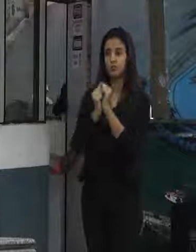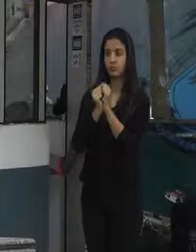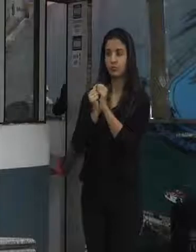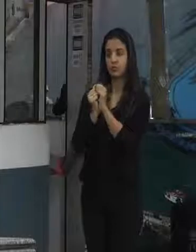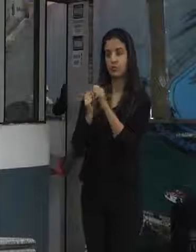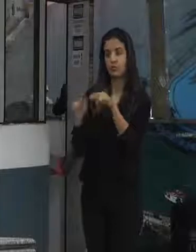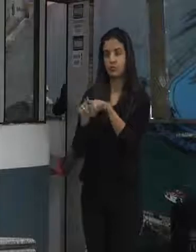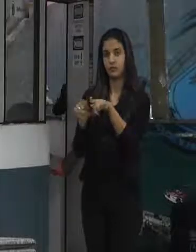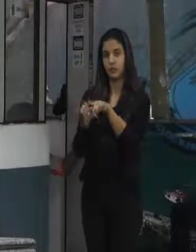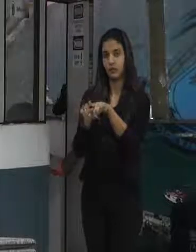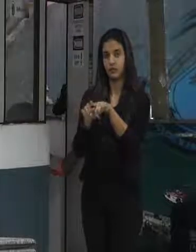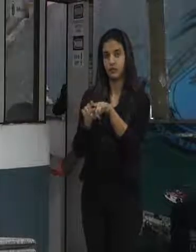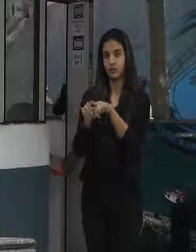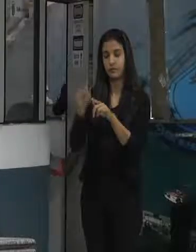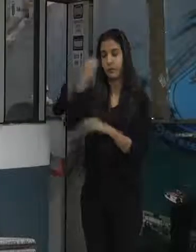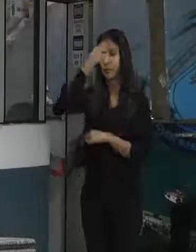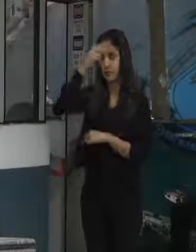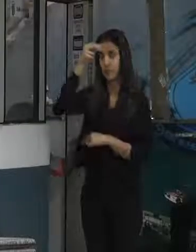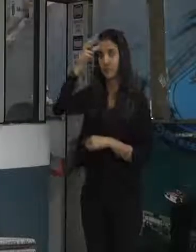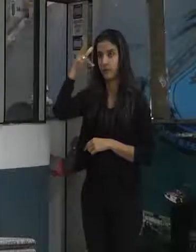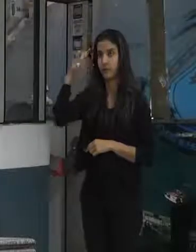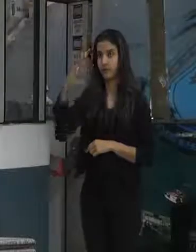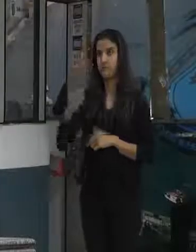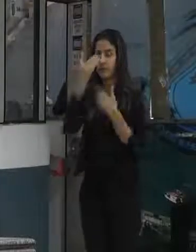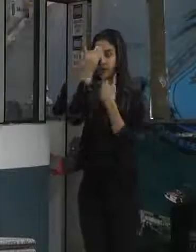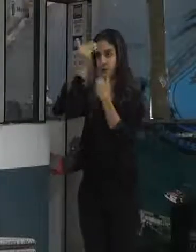ao executivo.